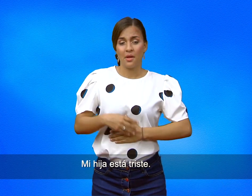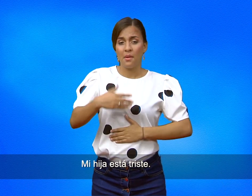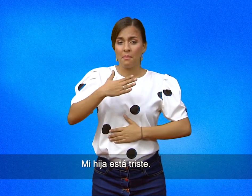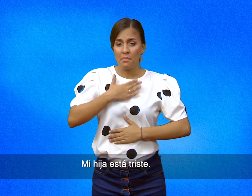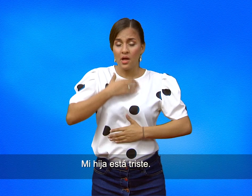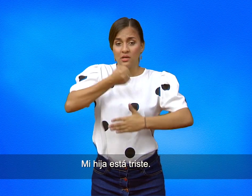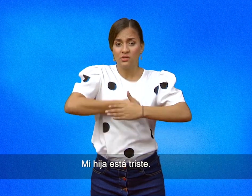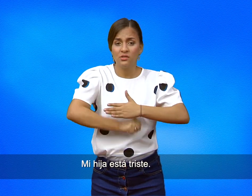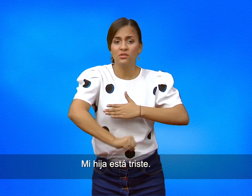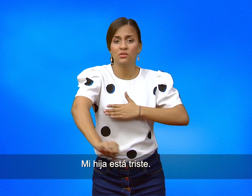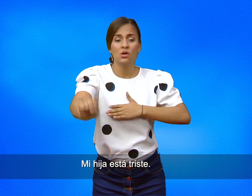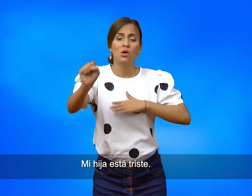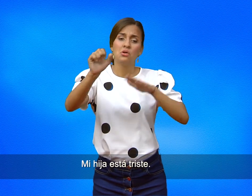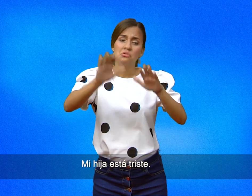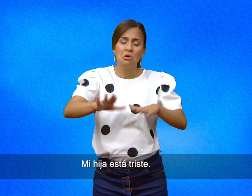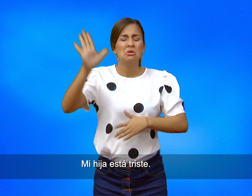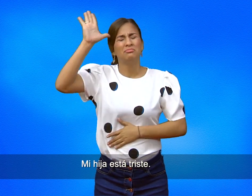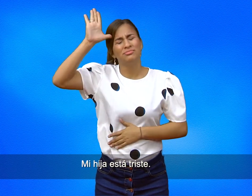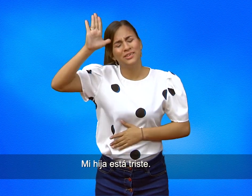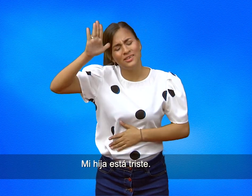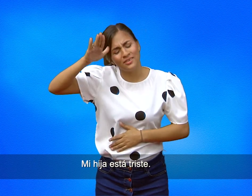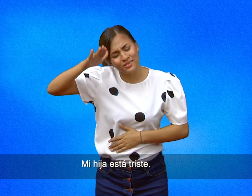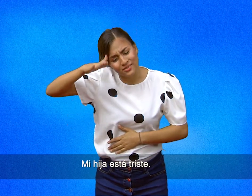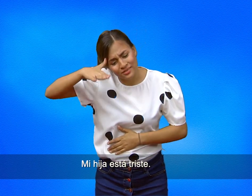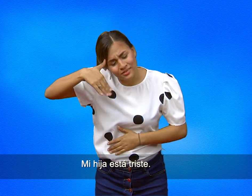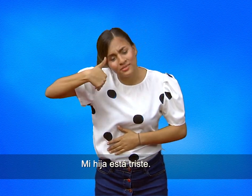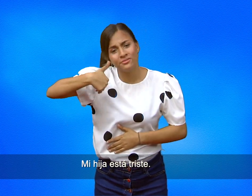Mi hija está triste.